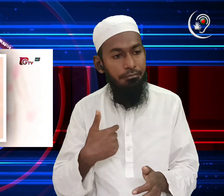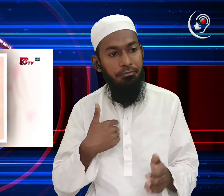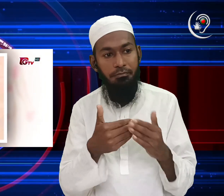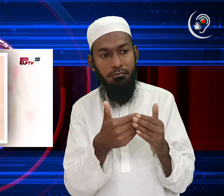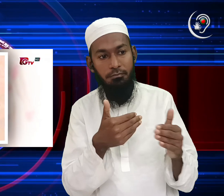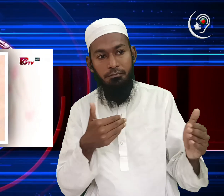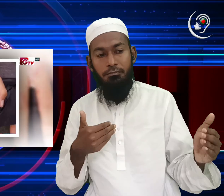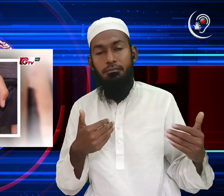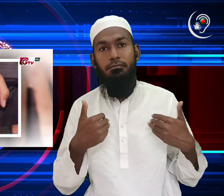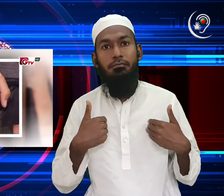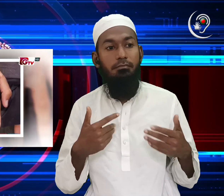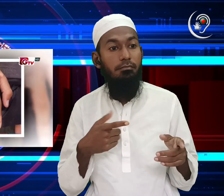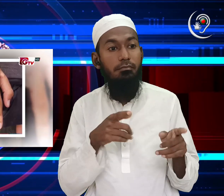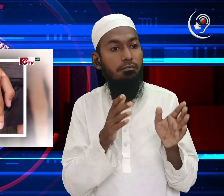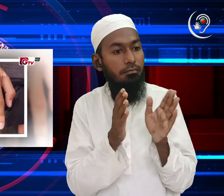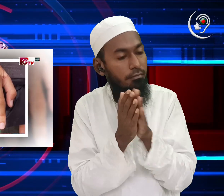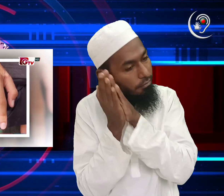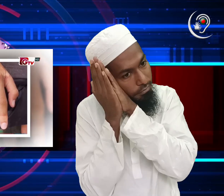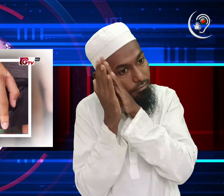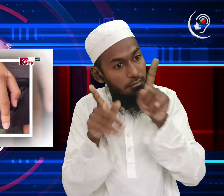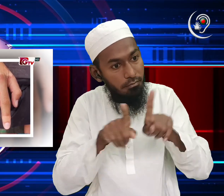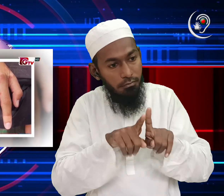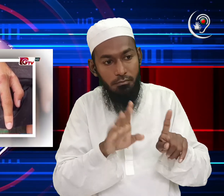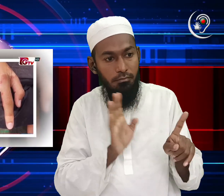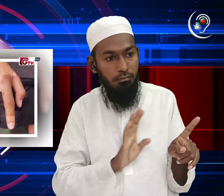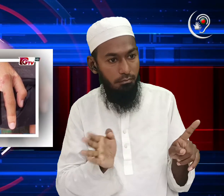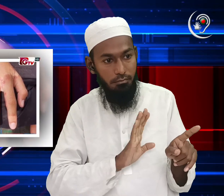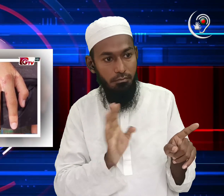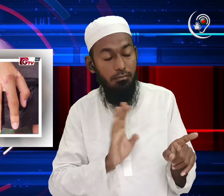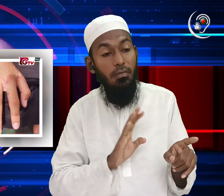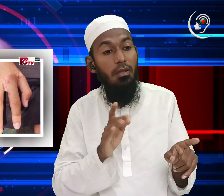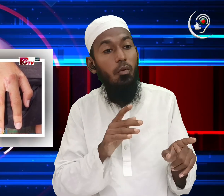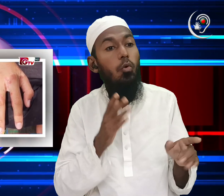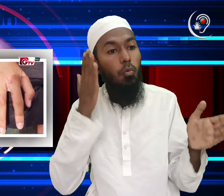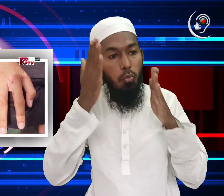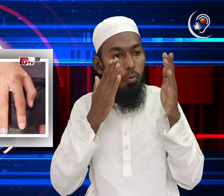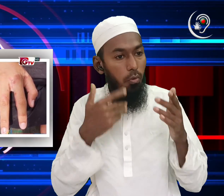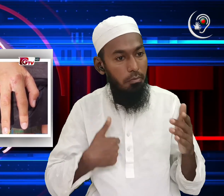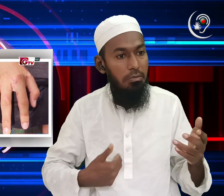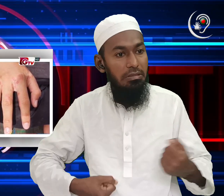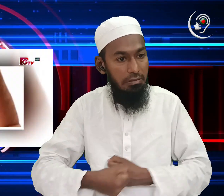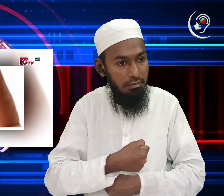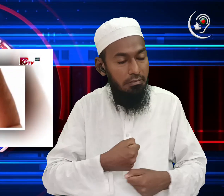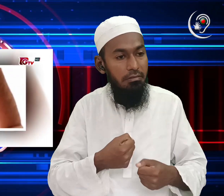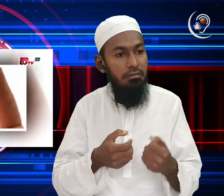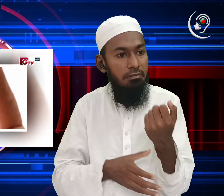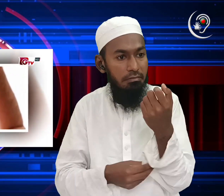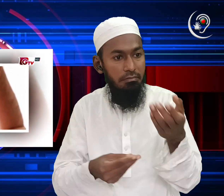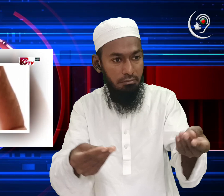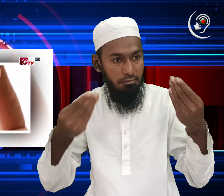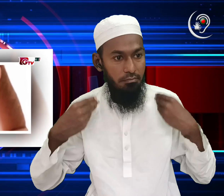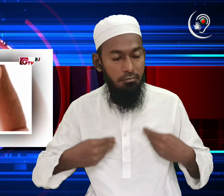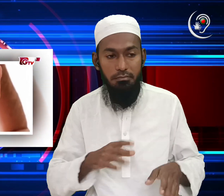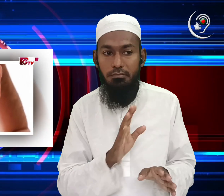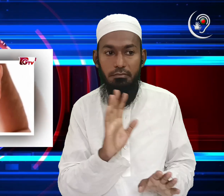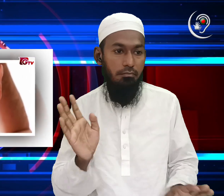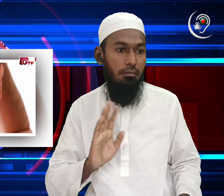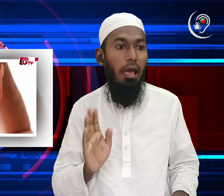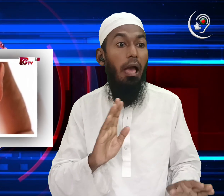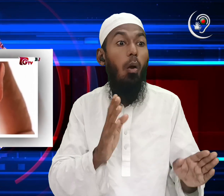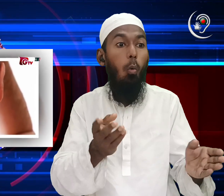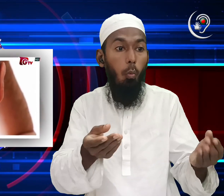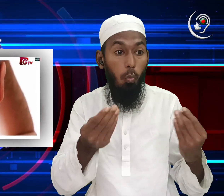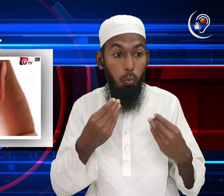তোয়ালে, পোশাক, ব্যবহৃত জিনিসপত্র ব্যবহার করা যাবে না। কারো স্ক্যাবিস হলে তার ব্যবহৃত জিনিসপত্র অবশ্যই আলাদা করতে